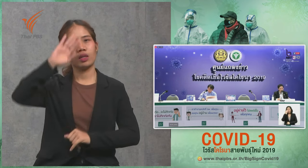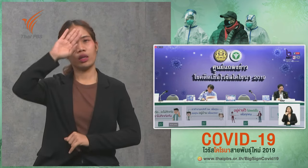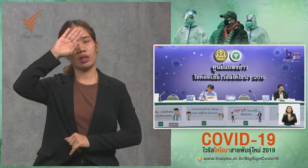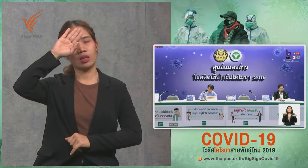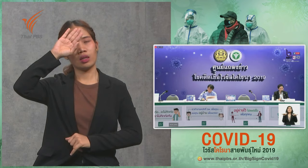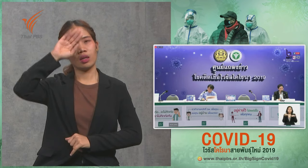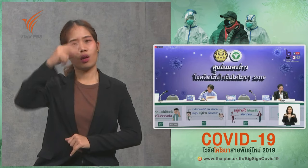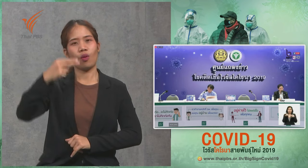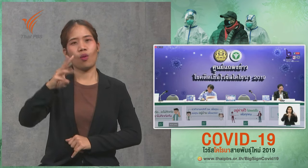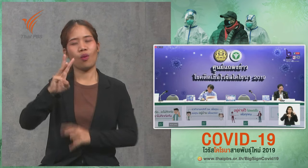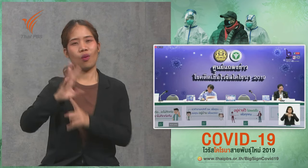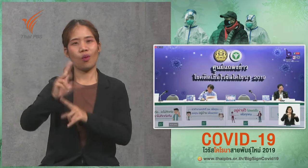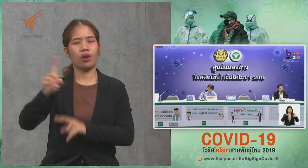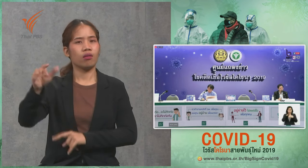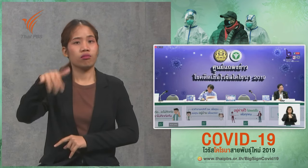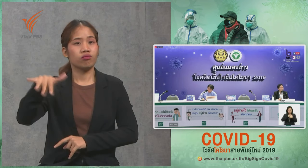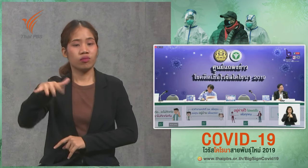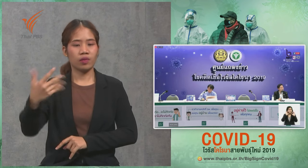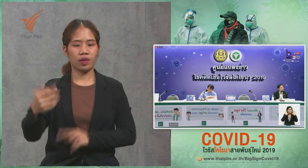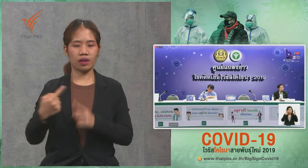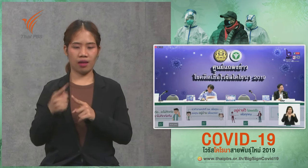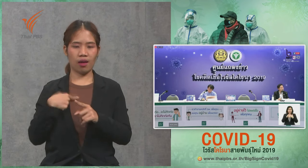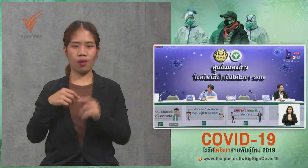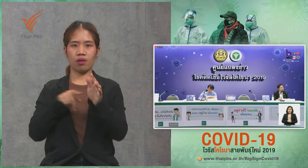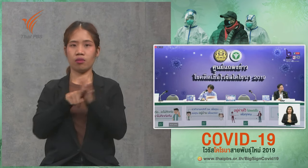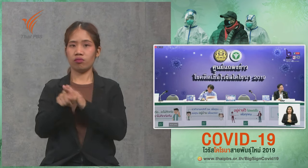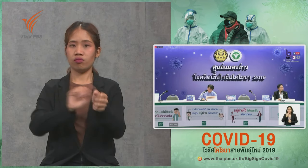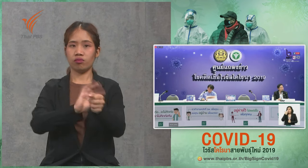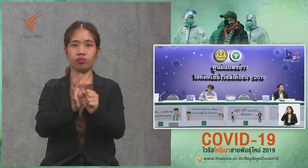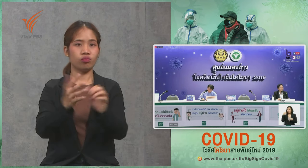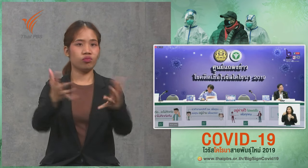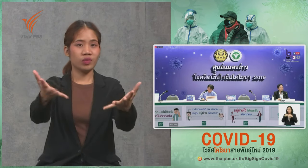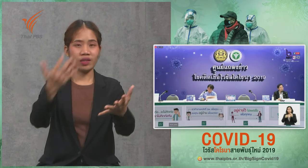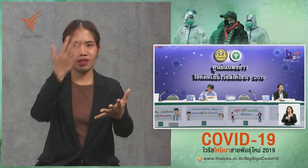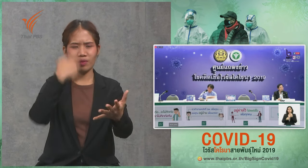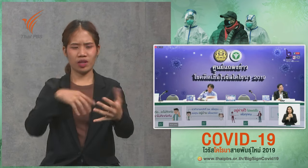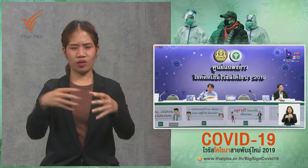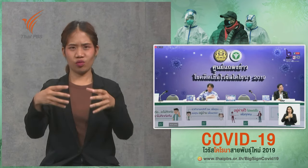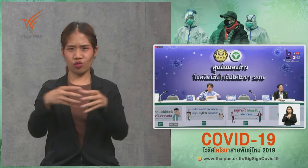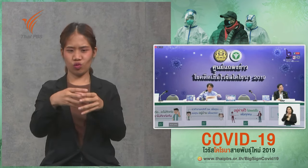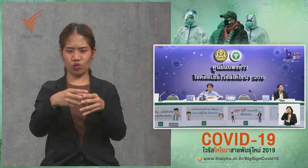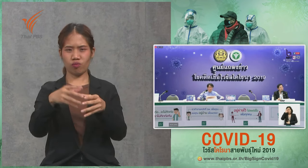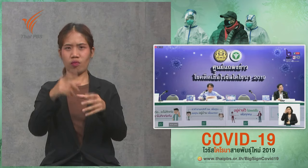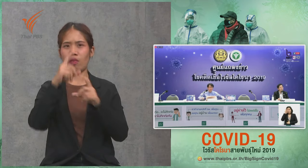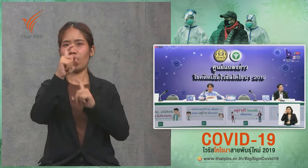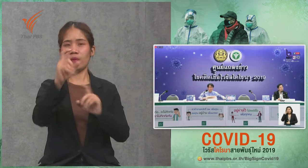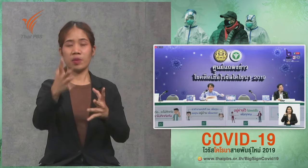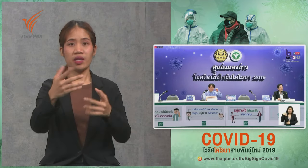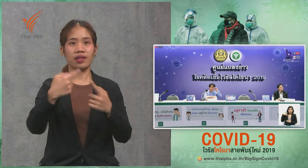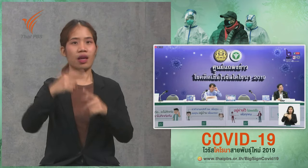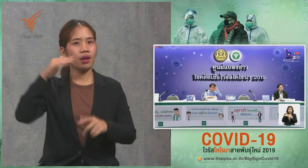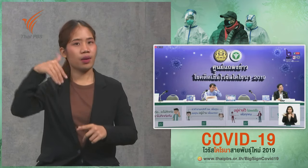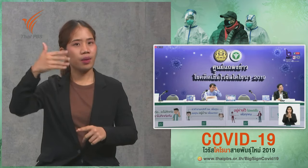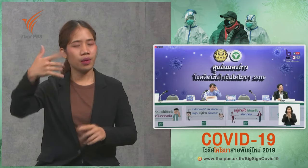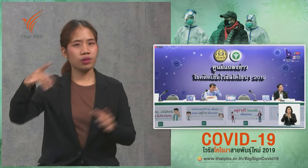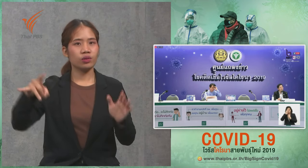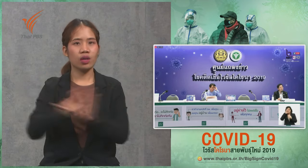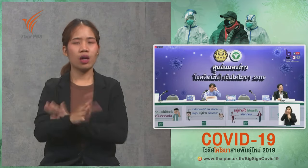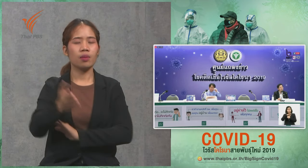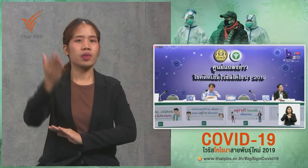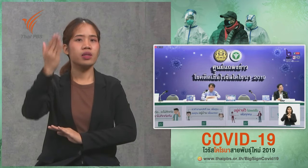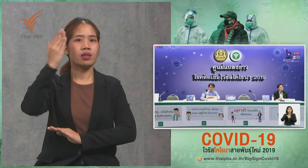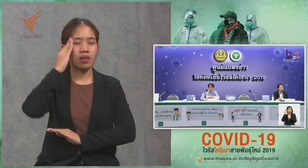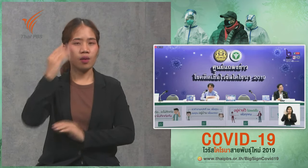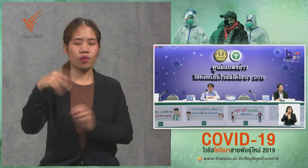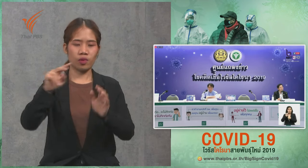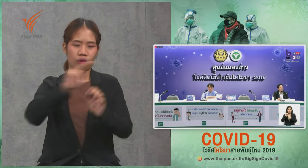ดาโดยไม่มีการตรวจเชื้อโควิดเพราะว่าระบุว่าไม่ได้อยู่กลุ่มเสี่ยงกรณีนี้เรามาทราบตอนหลังว่าเขาติดโควิดจากโรงพยาบาลธร